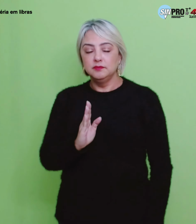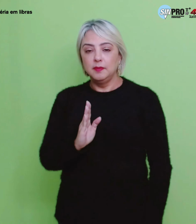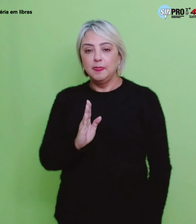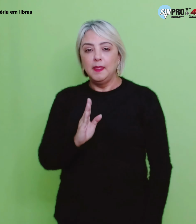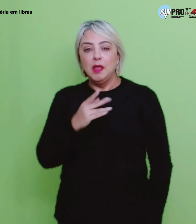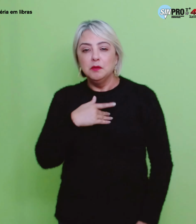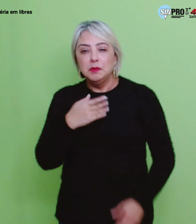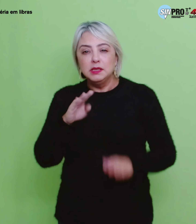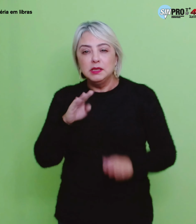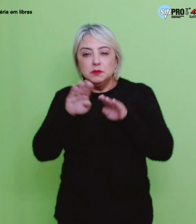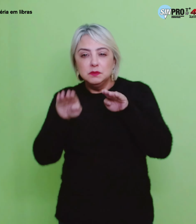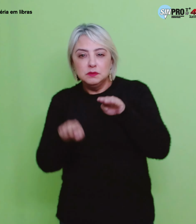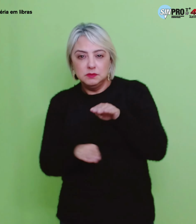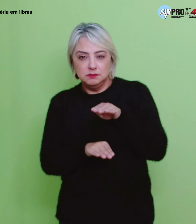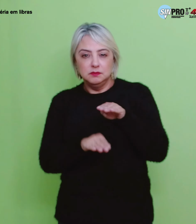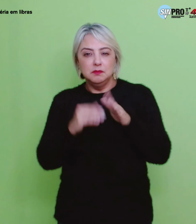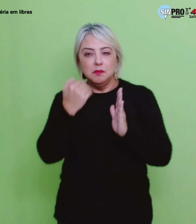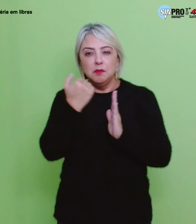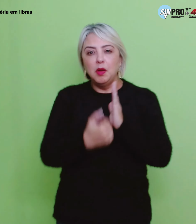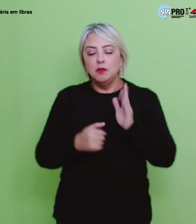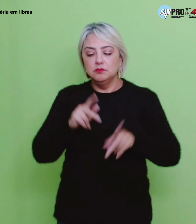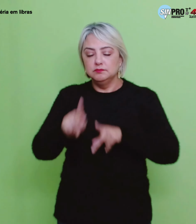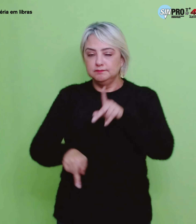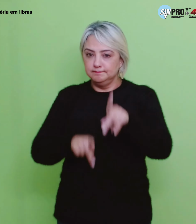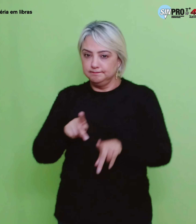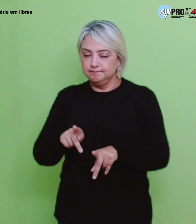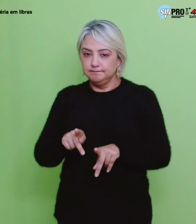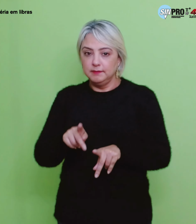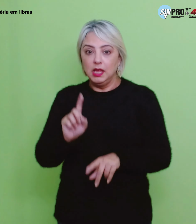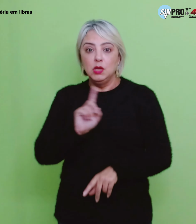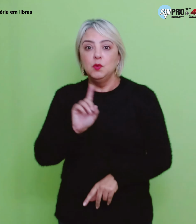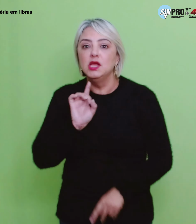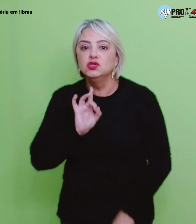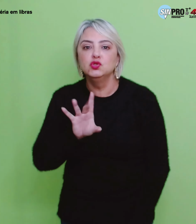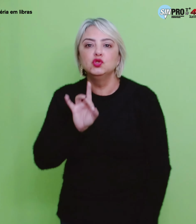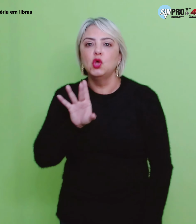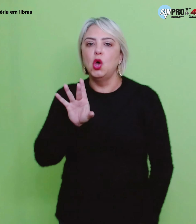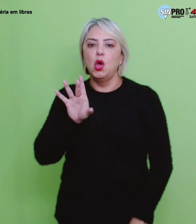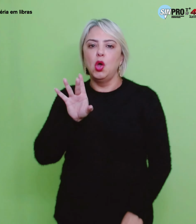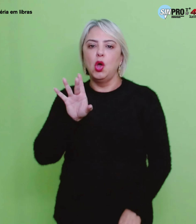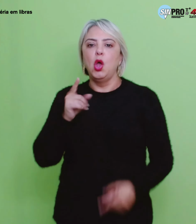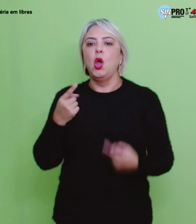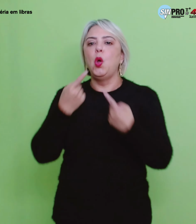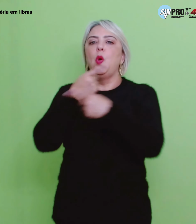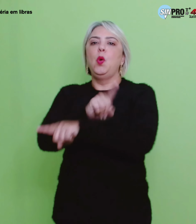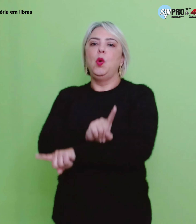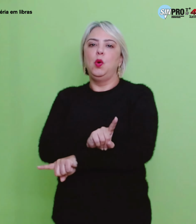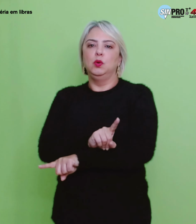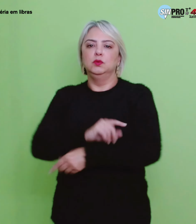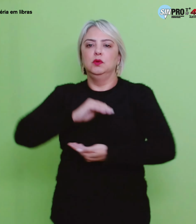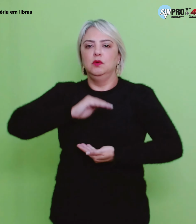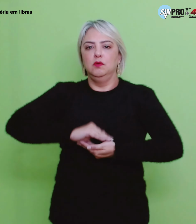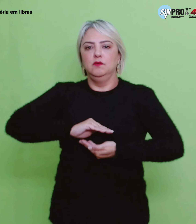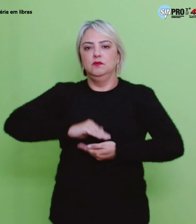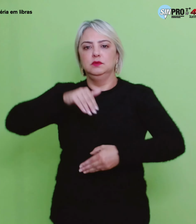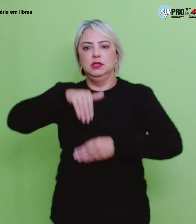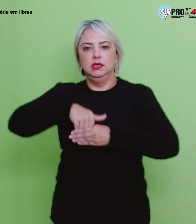um Brasil menos hostil com o seu povo. Não se trata de ser contrário ao